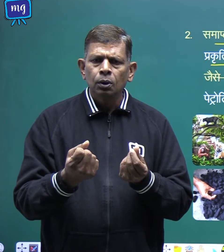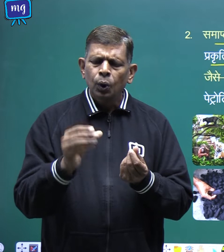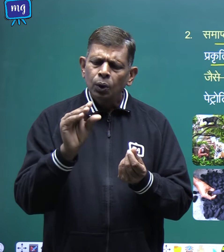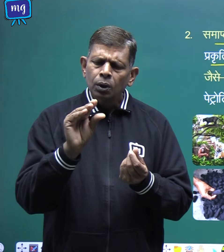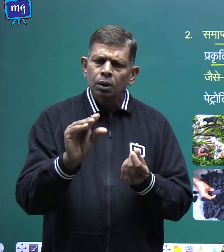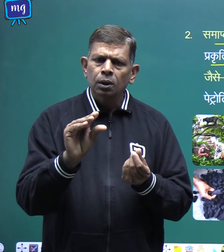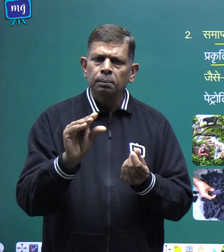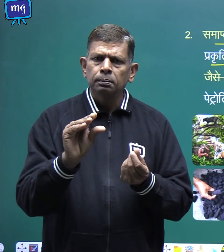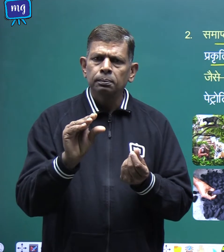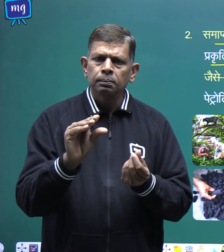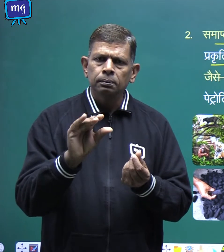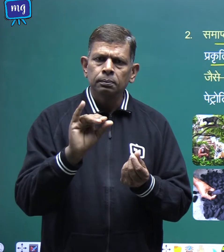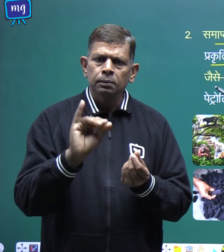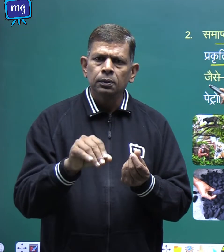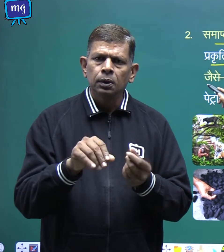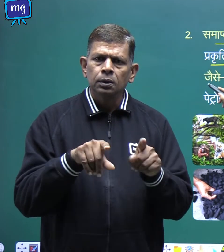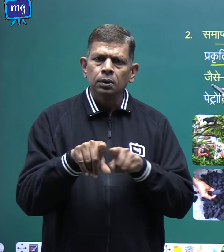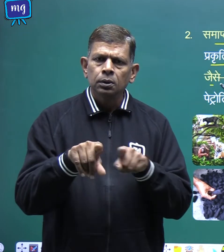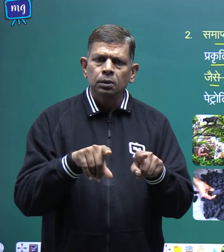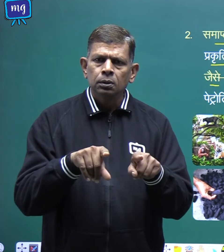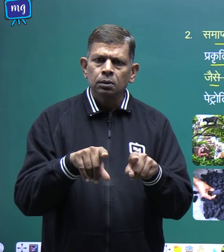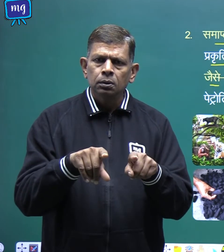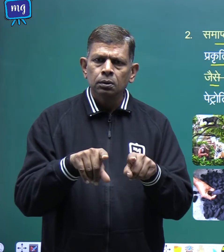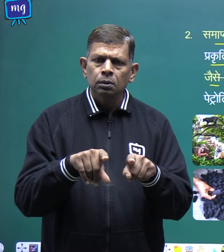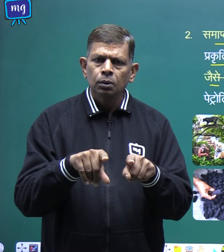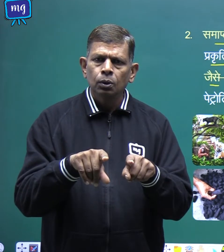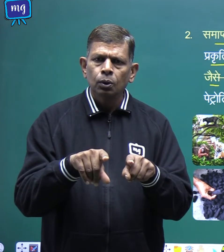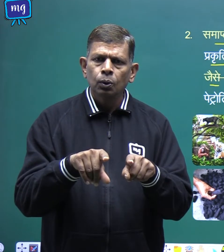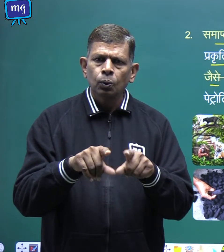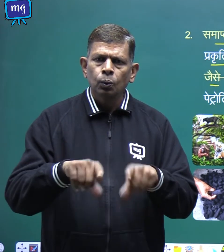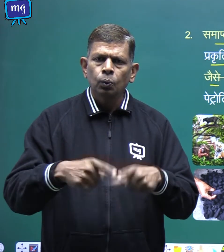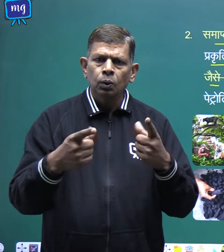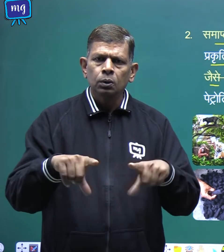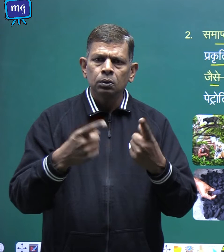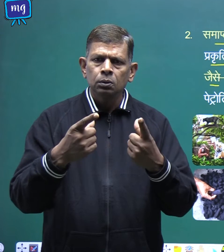सीमित है, जैसे वन,